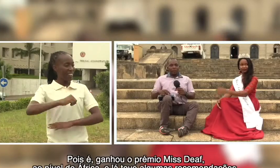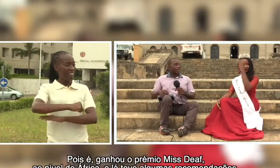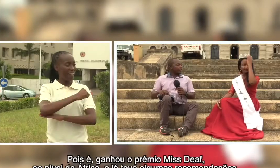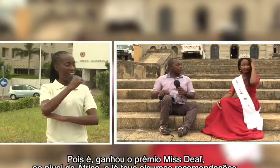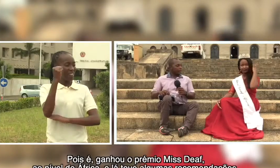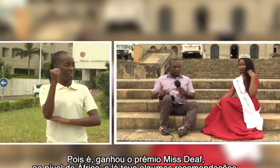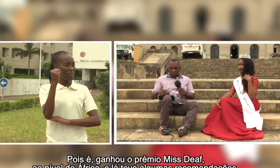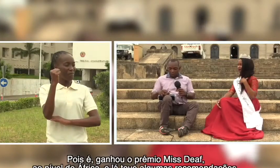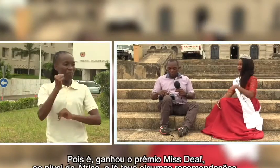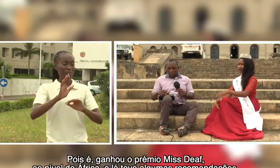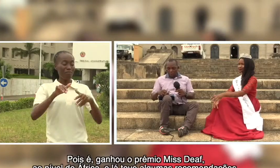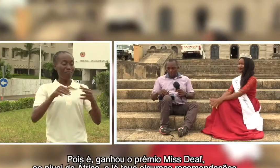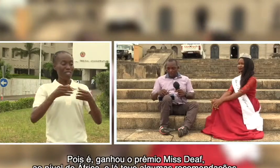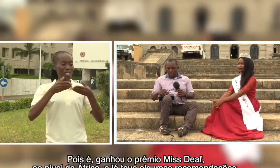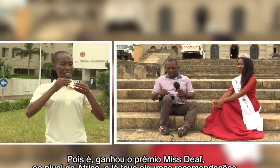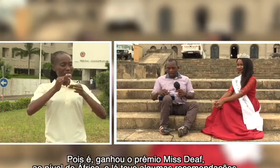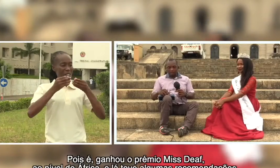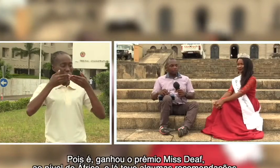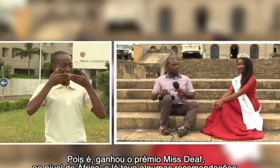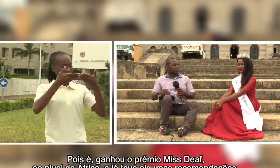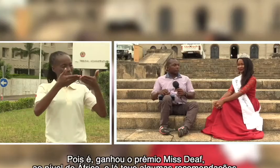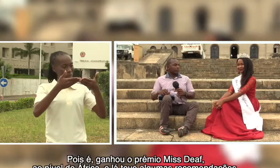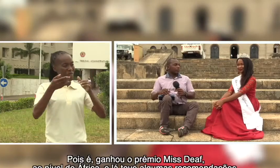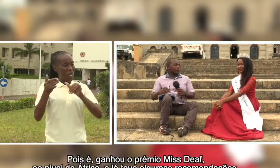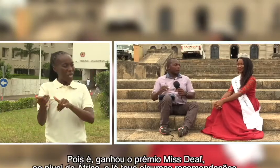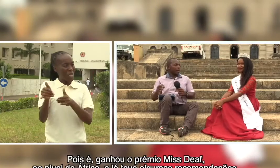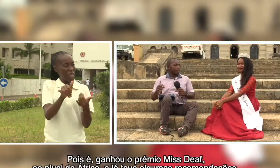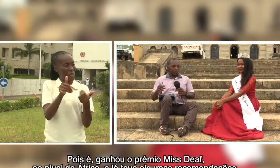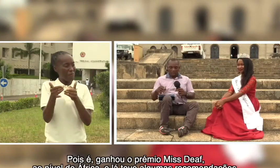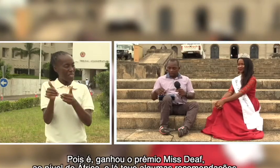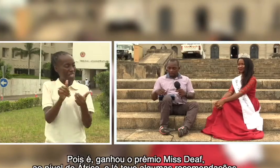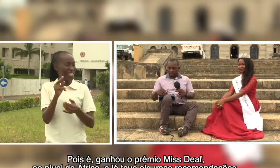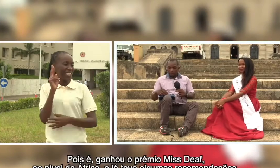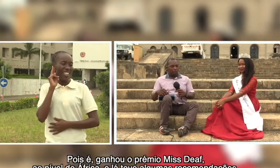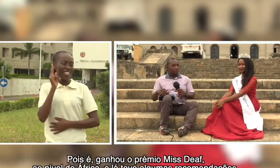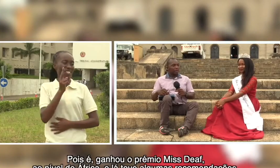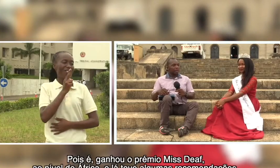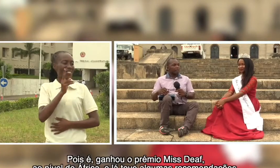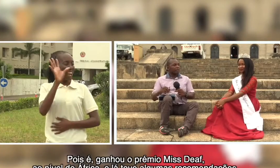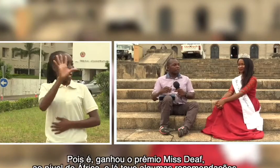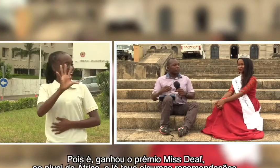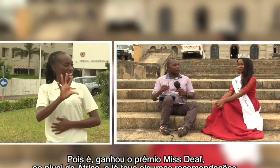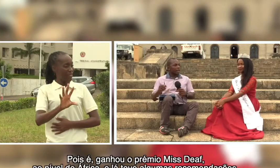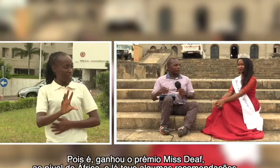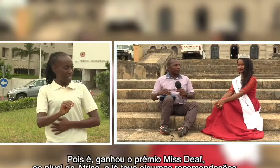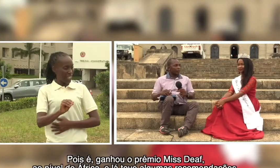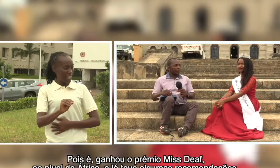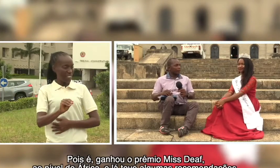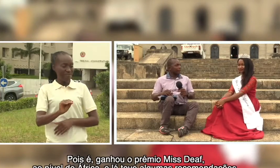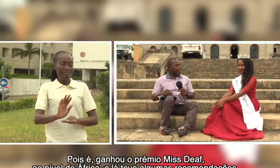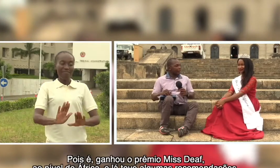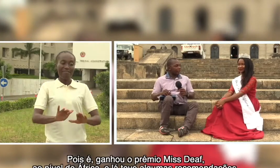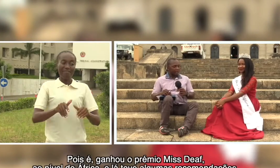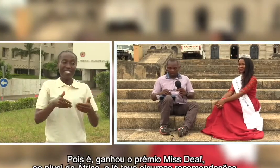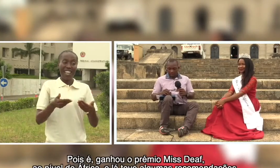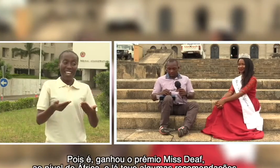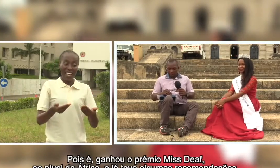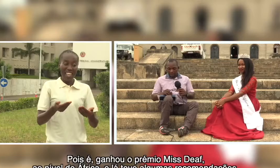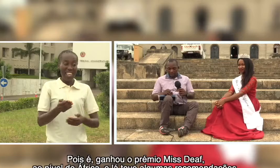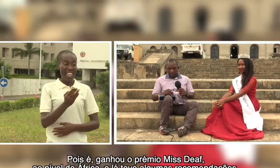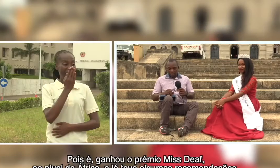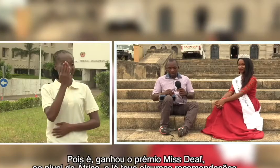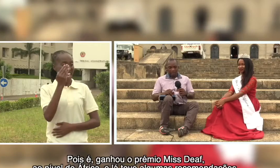Pois é, me dizia que ganhou o prêmio, não é? A Miss Deaf a nível de África.